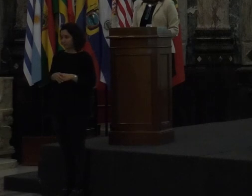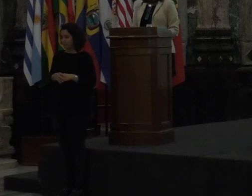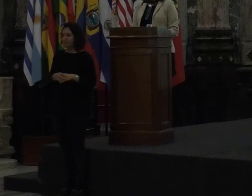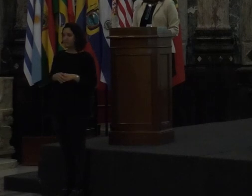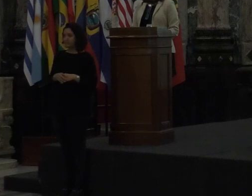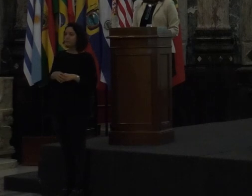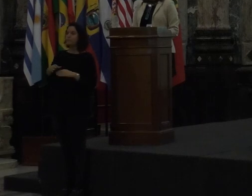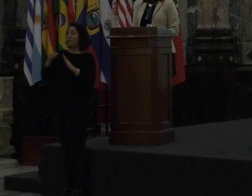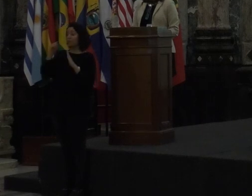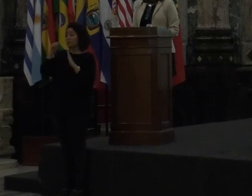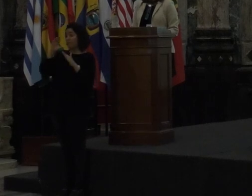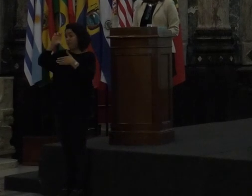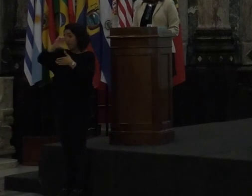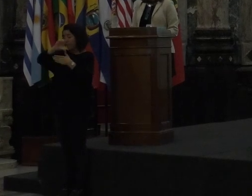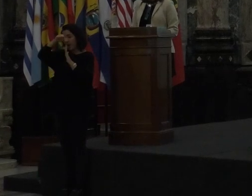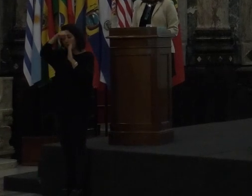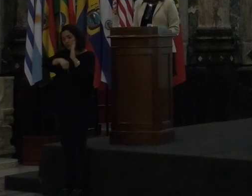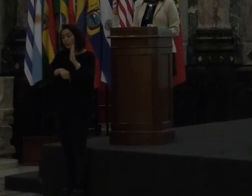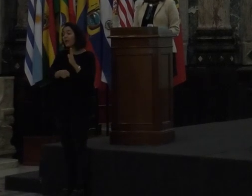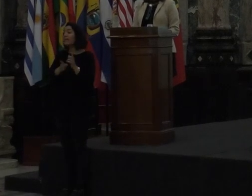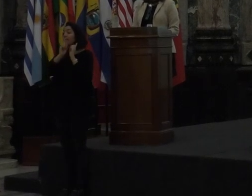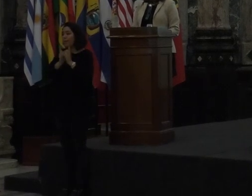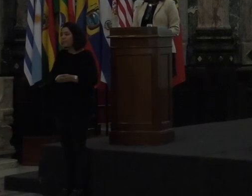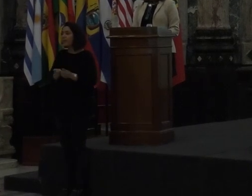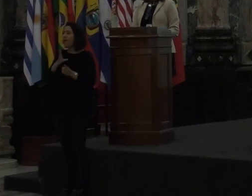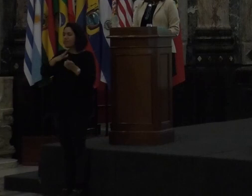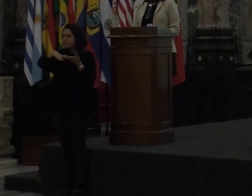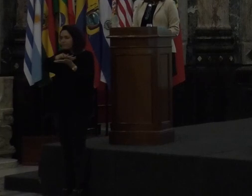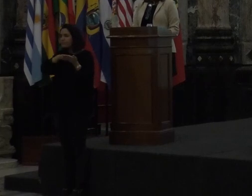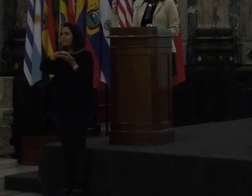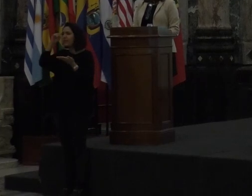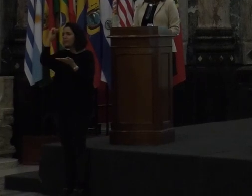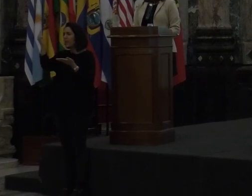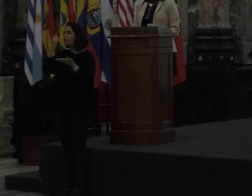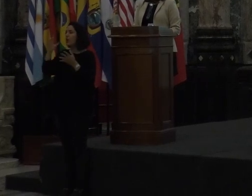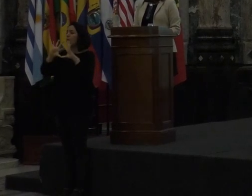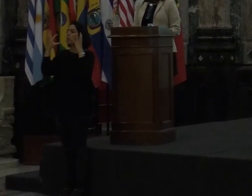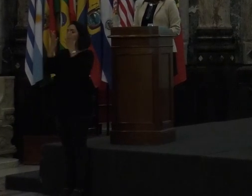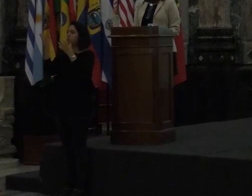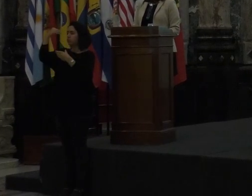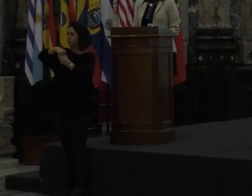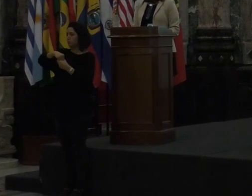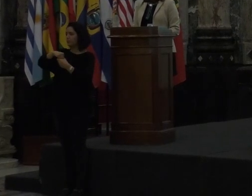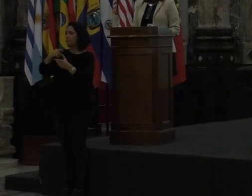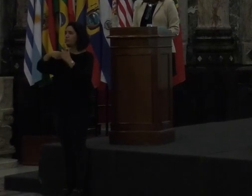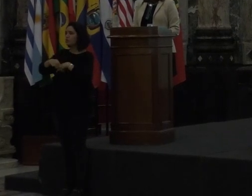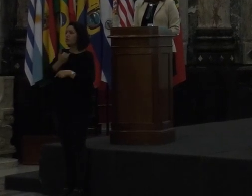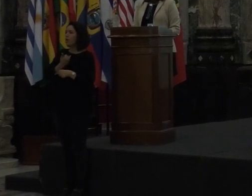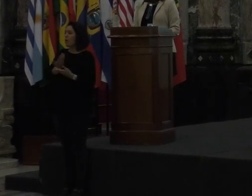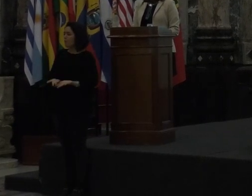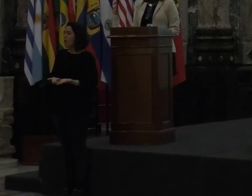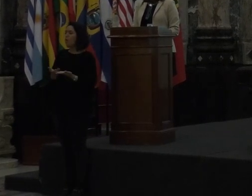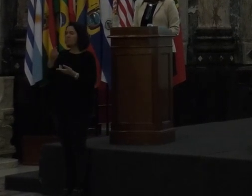contexto latinoamericano y también y a la vez estamos en un contexto internacional mundial. ¿Cómo construimos